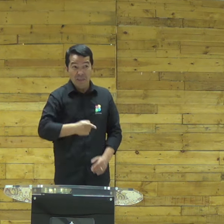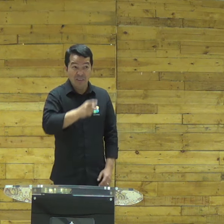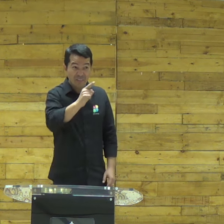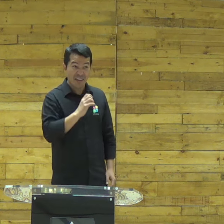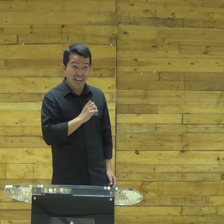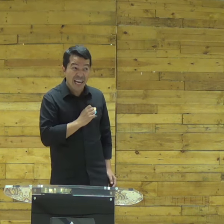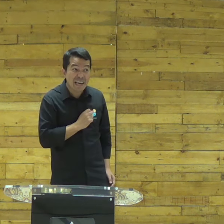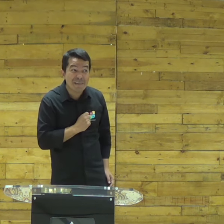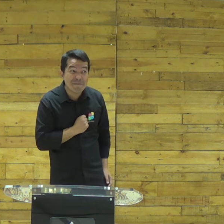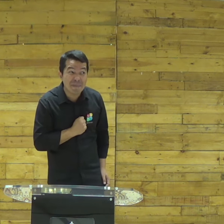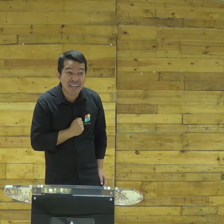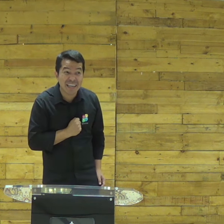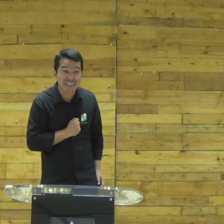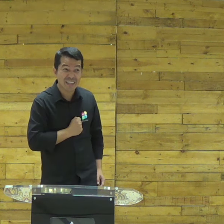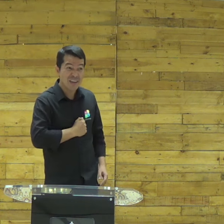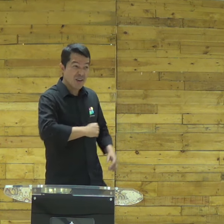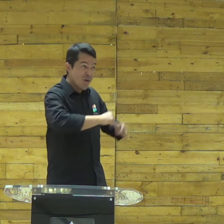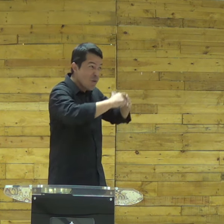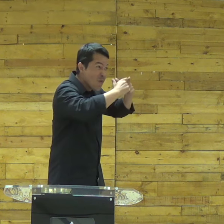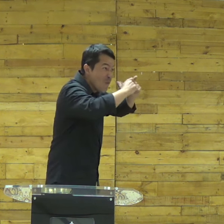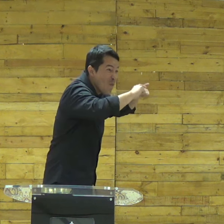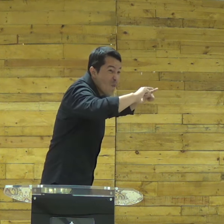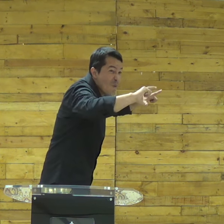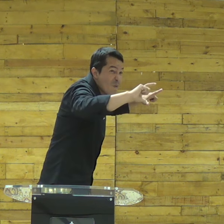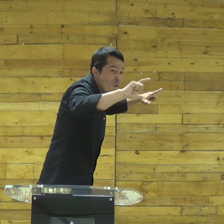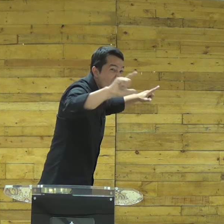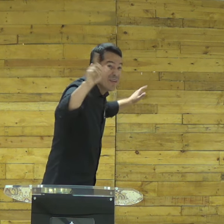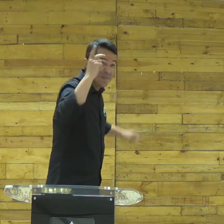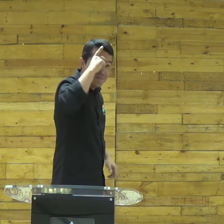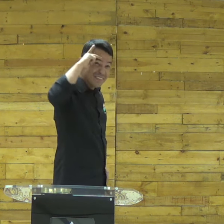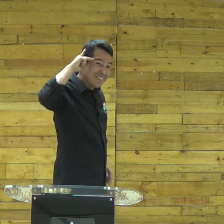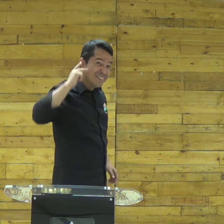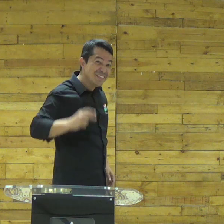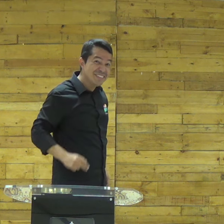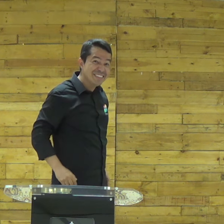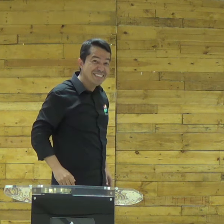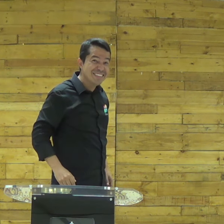Jesus mandou você amar outras